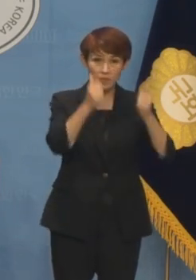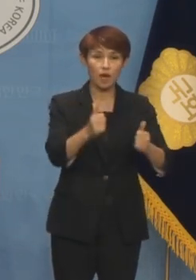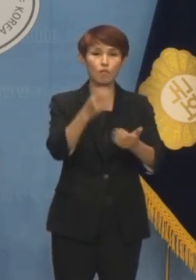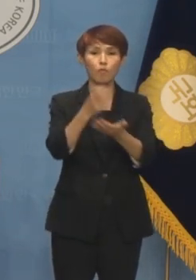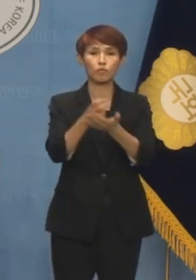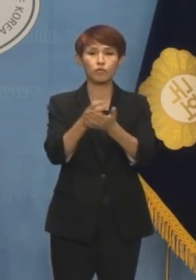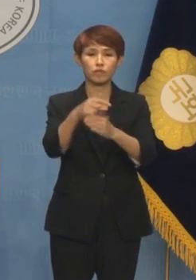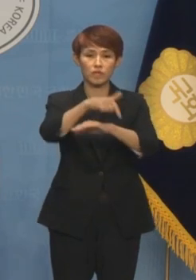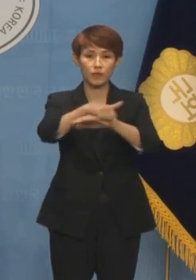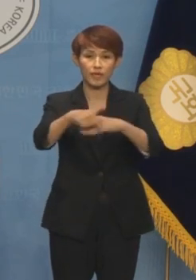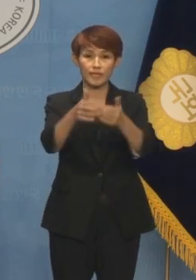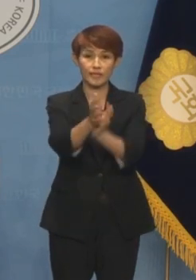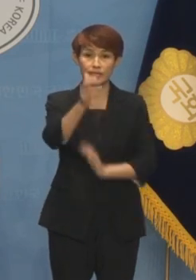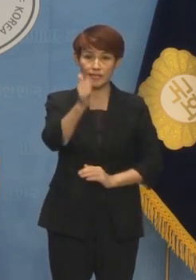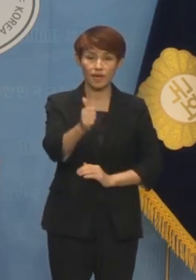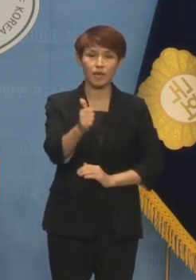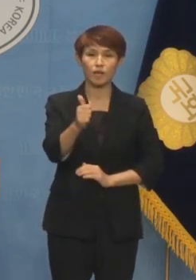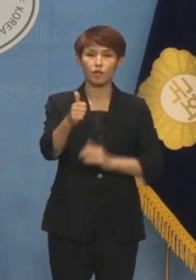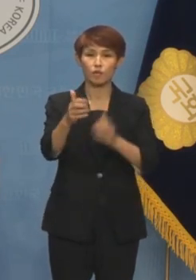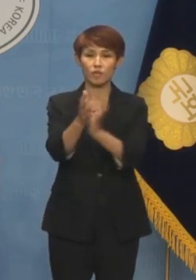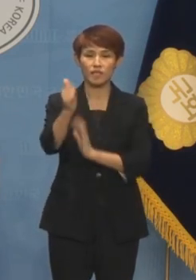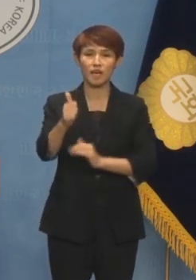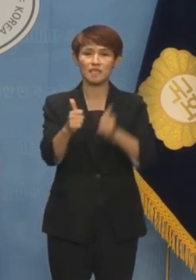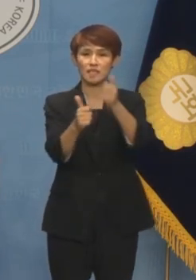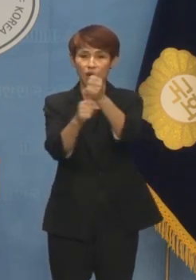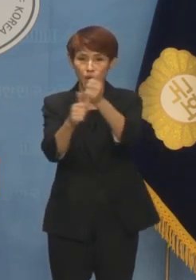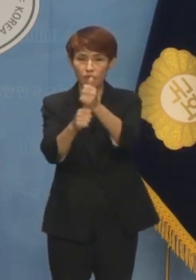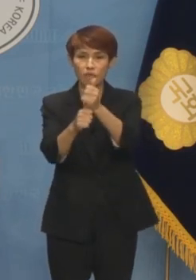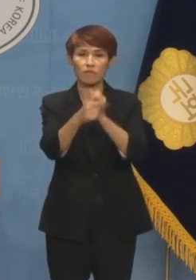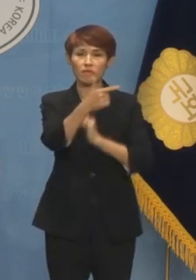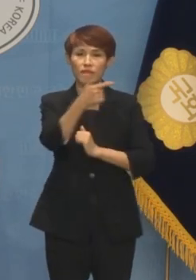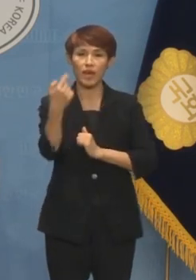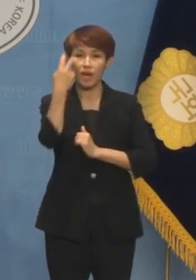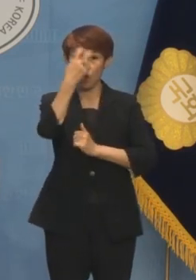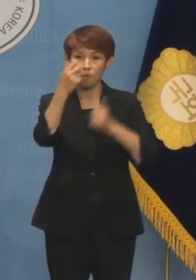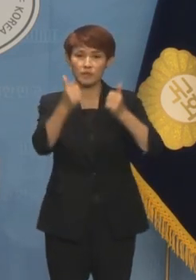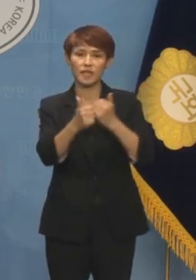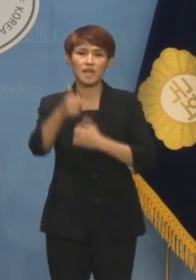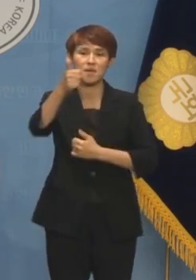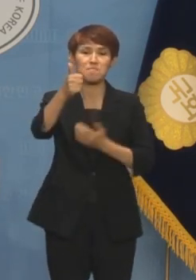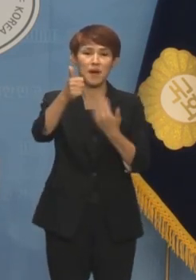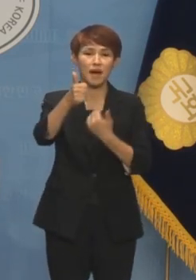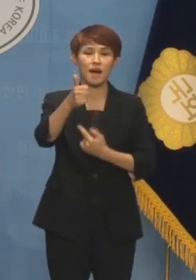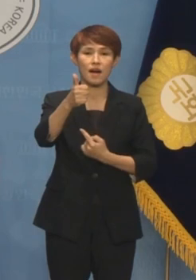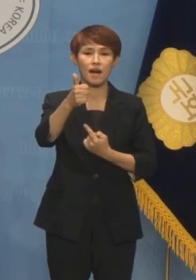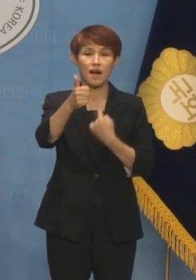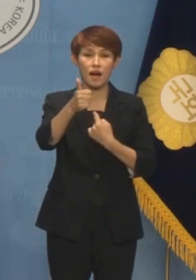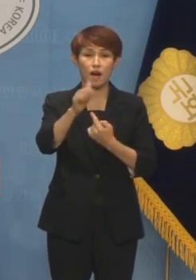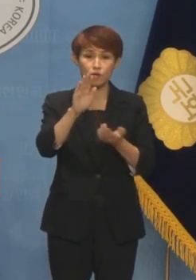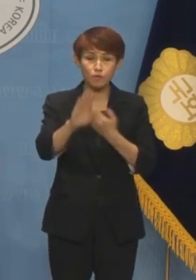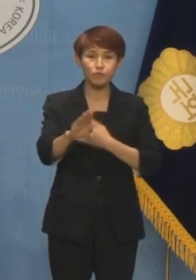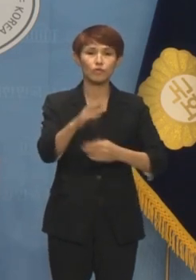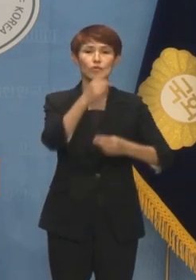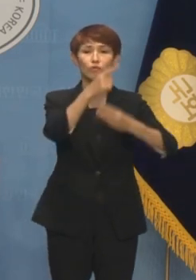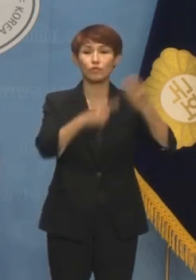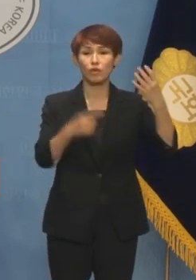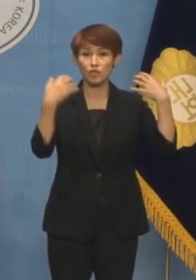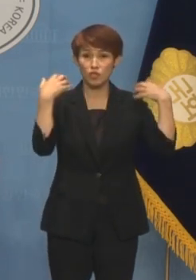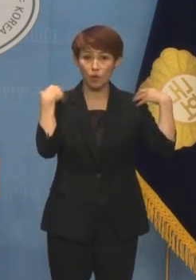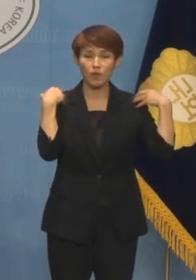기획조정실장을 거쳐 법무부 검찰국장, 법무부 차관, 대검 차장검사로 영전하더니 급기야 윤석열 정권의